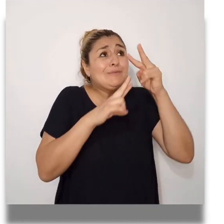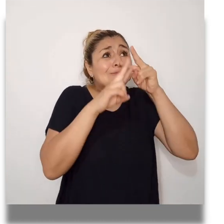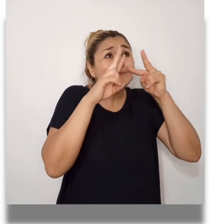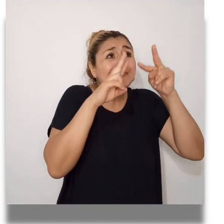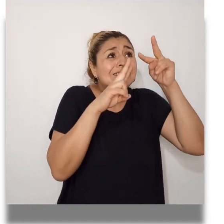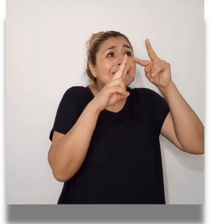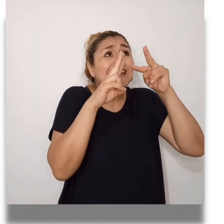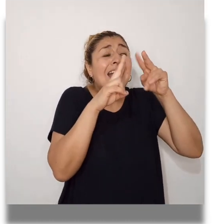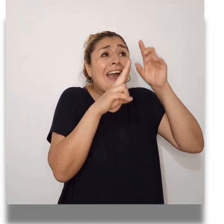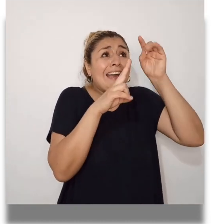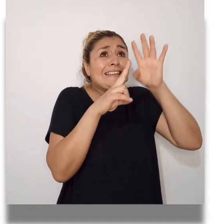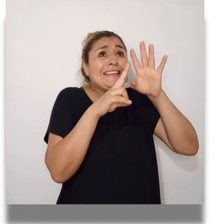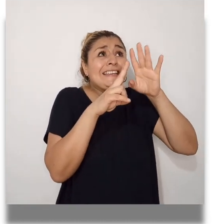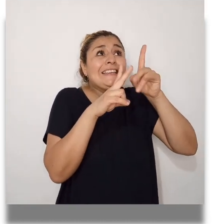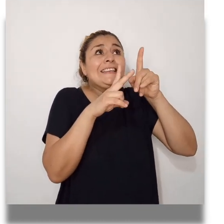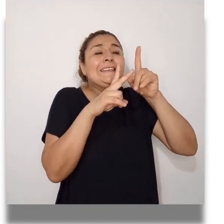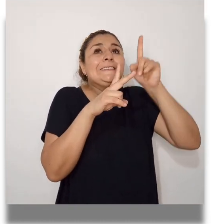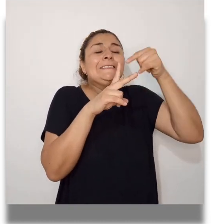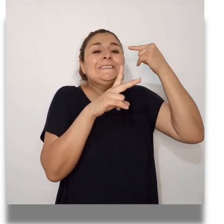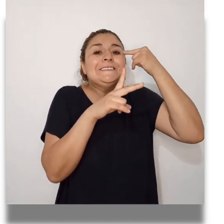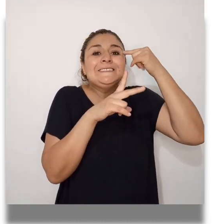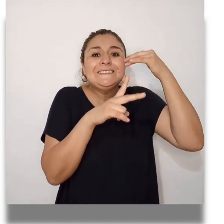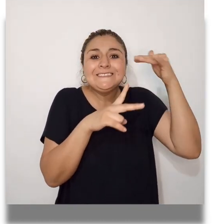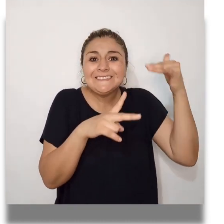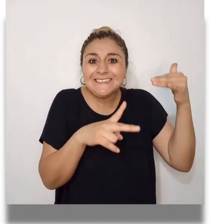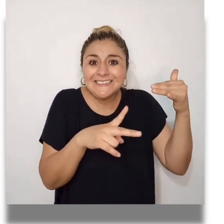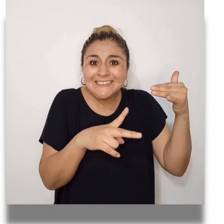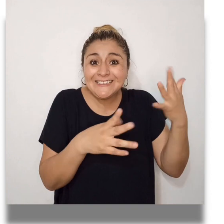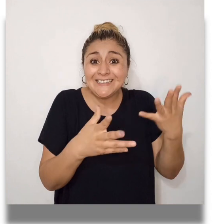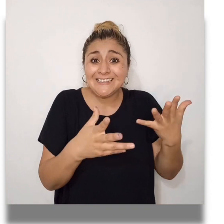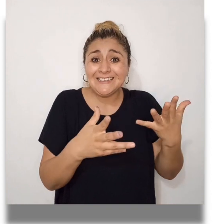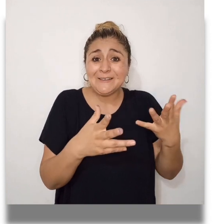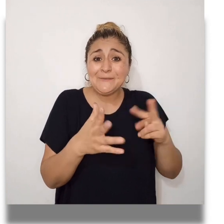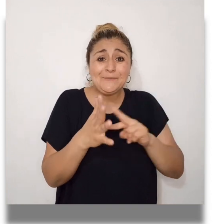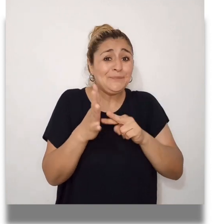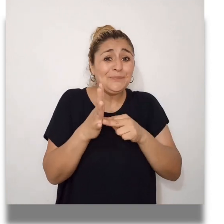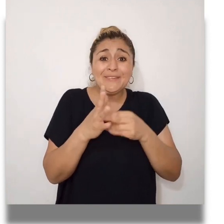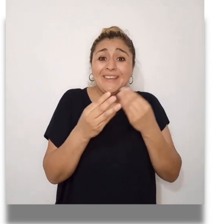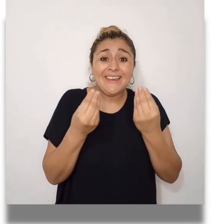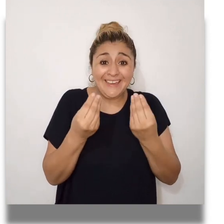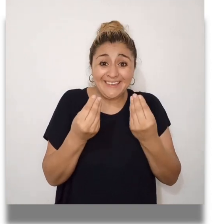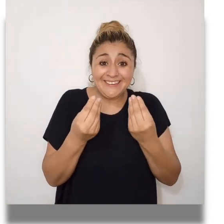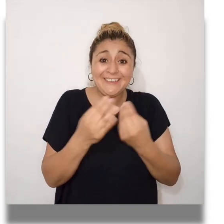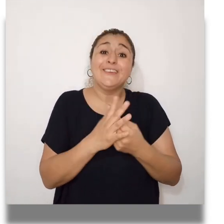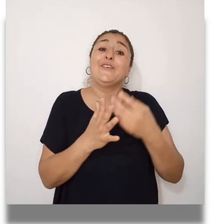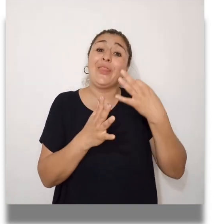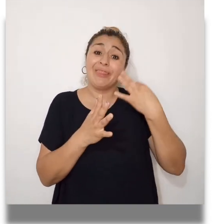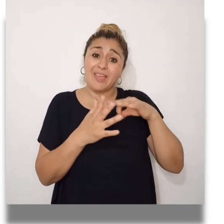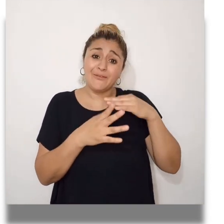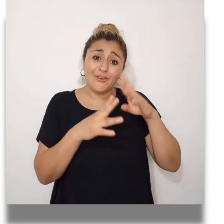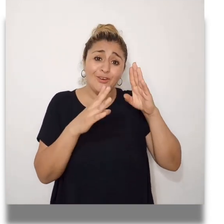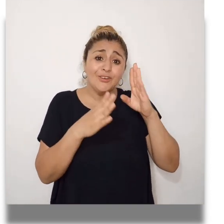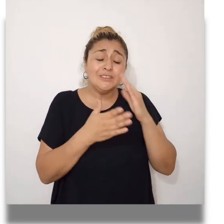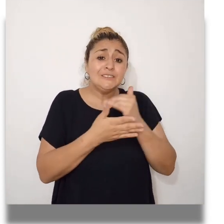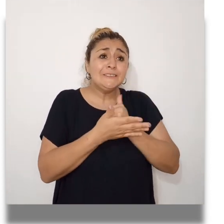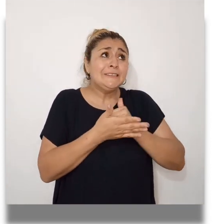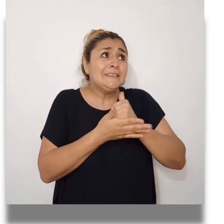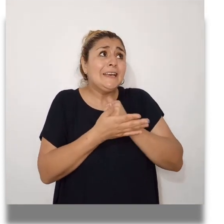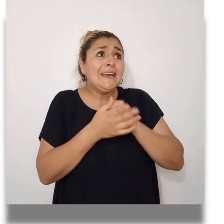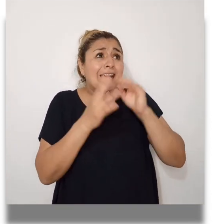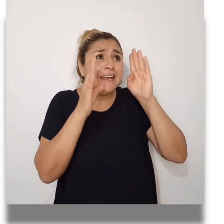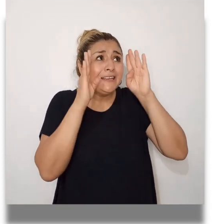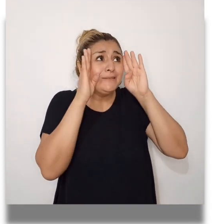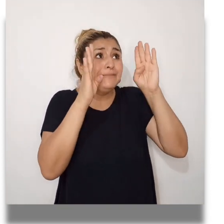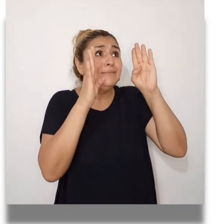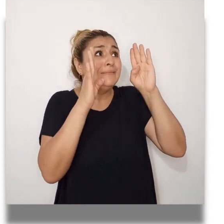être disposé à écouter. Esto quiere decir estar dispuesto a escuchar. Et recevoir la parole de Dieu. Y recibir